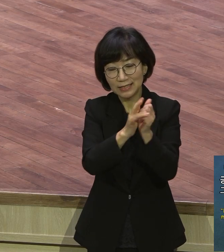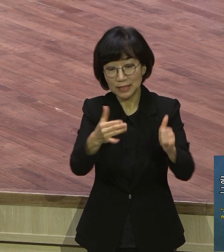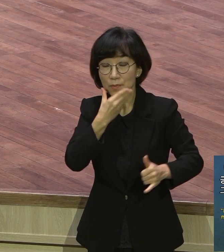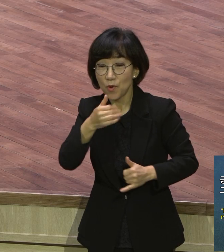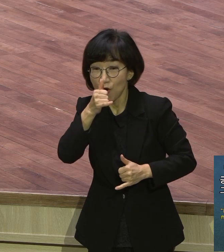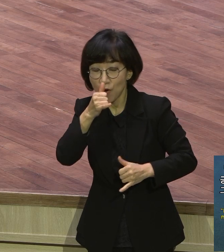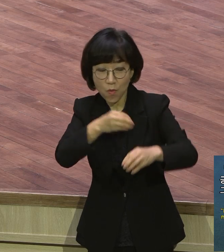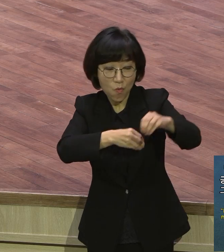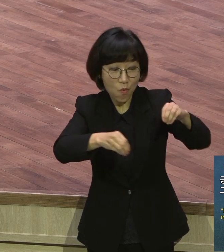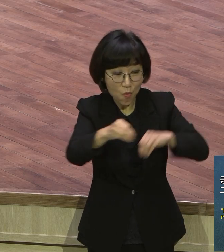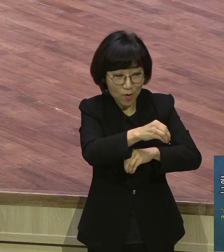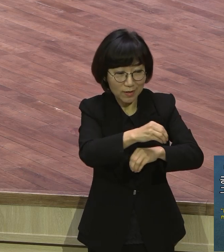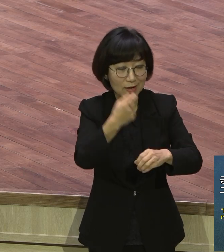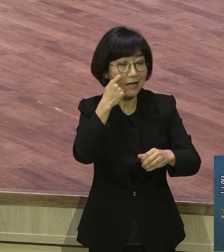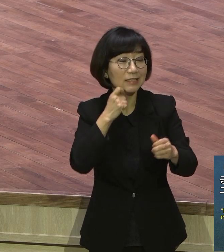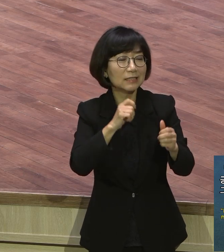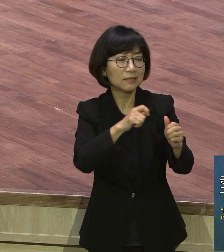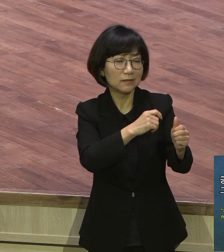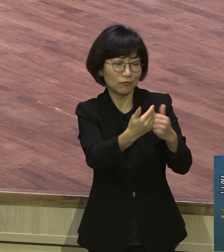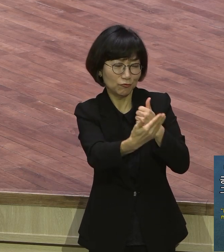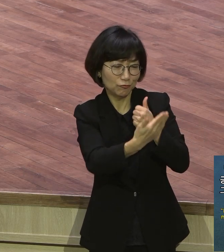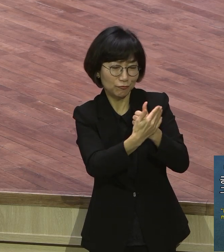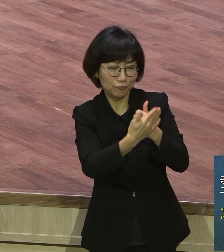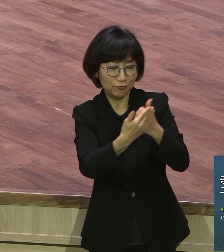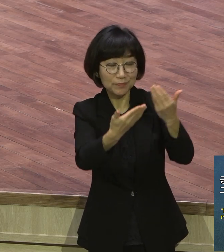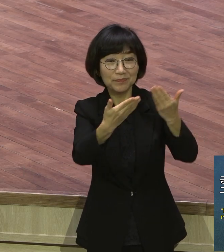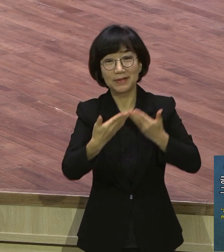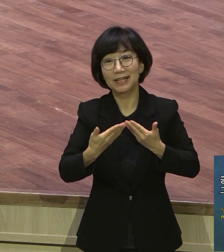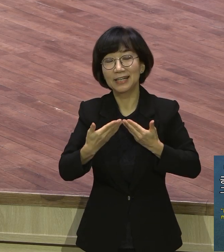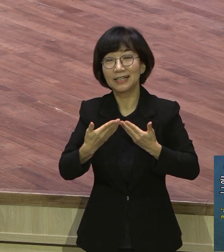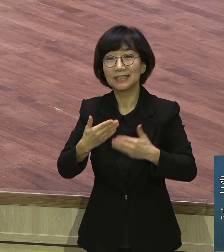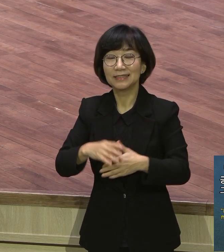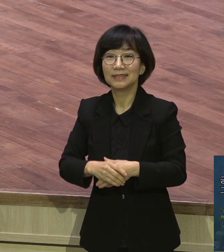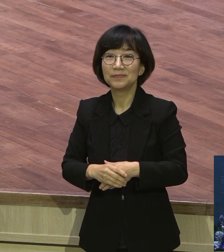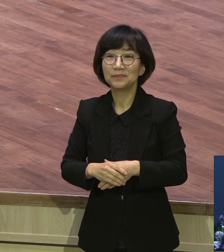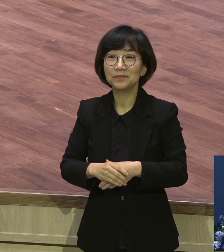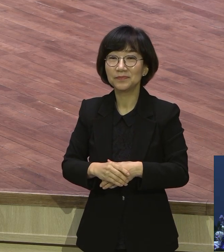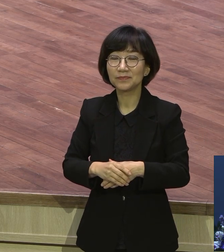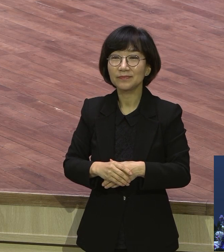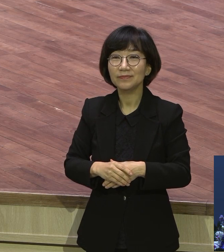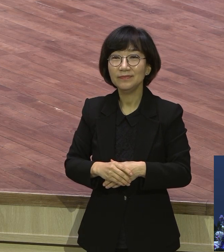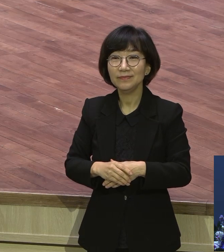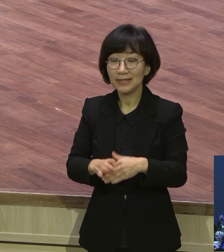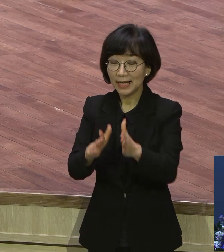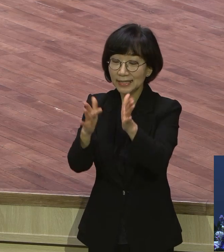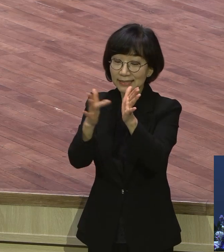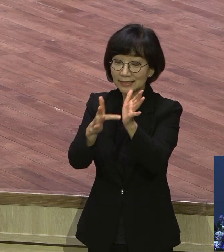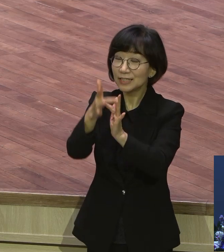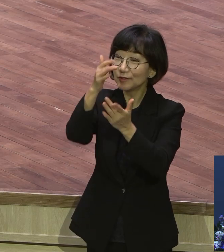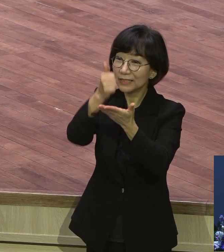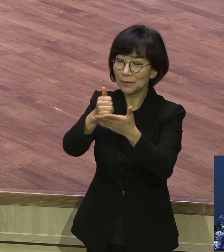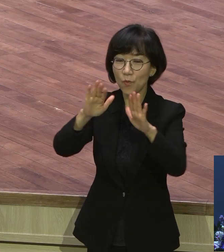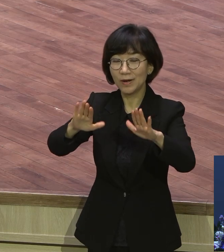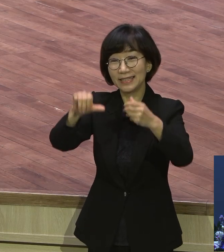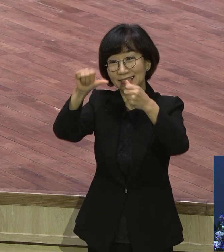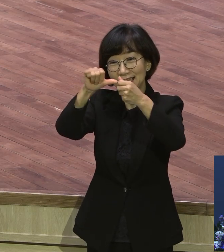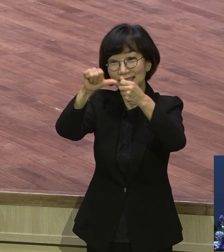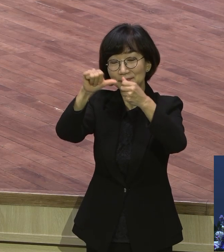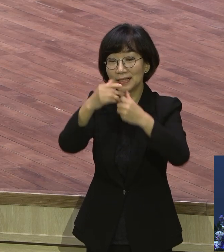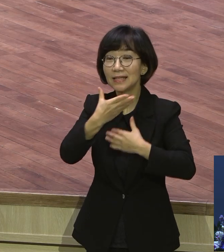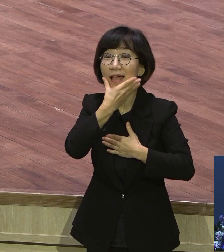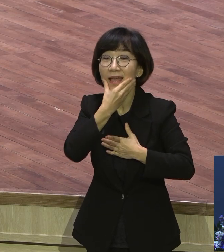그들이 극률이 여김을 받을 것이미요 예수님께서 다섯 번째로 말씀하신